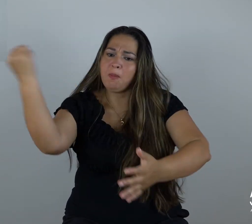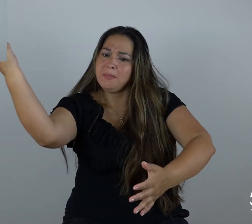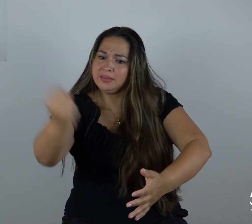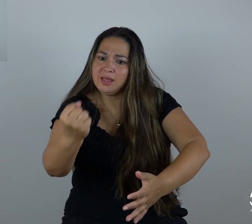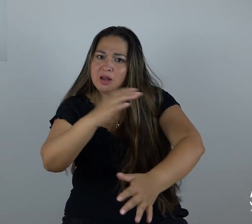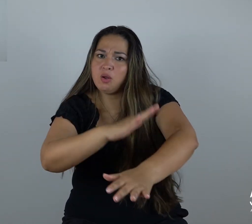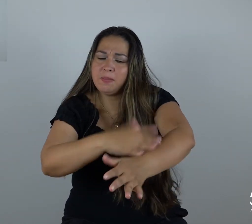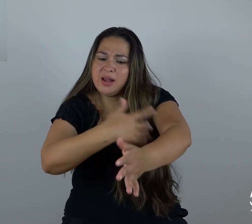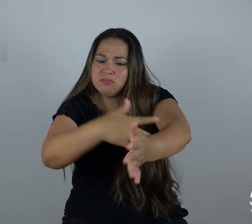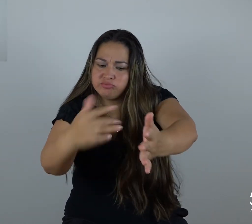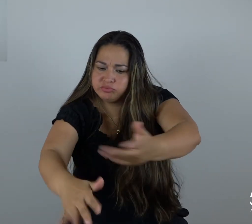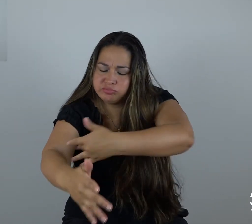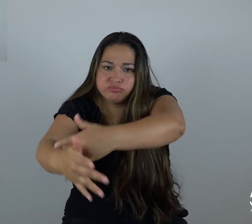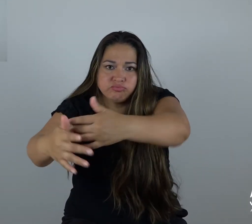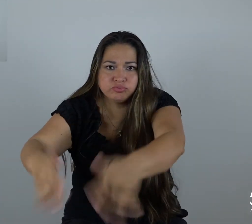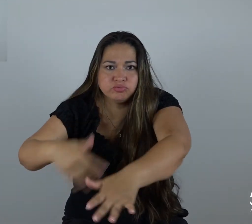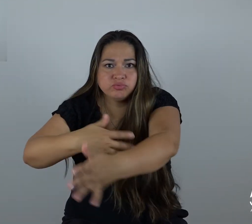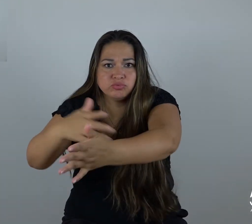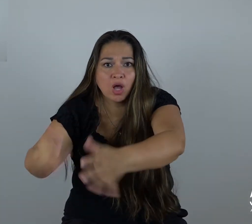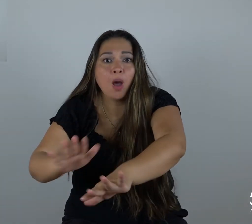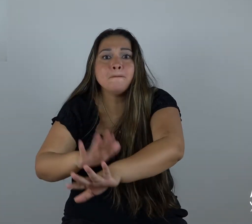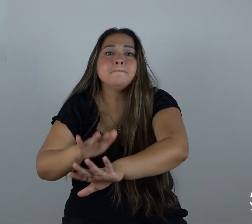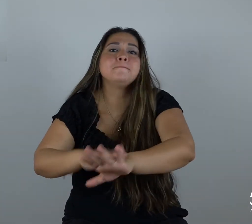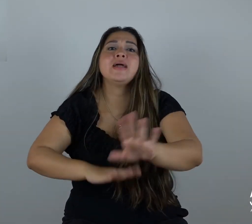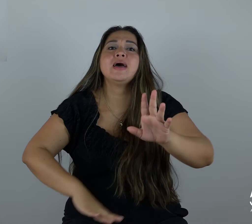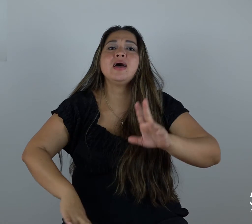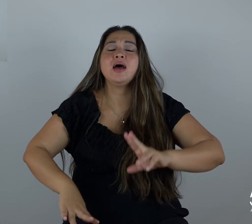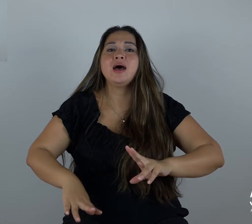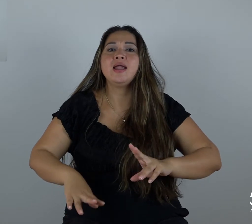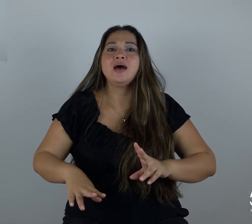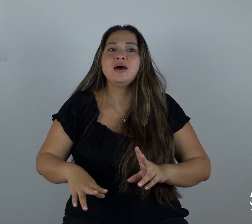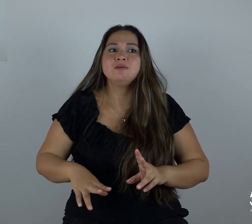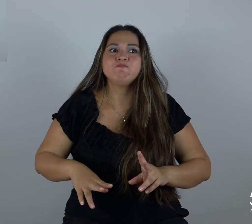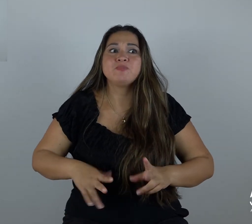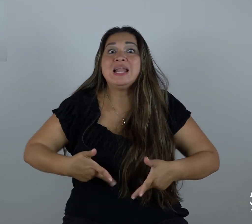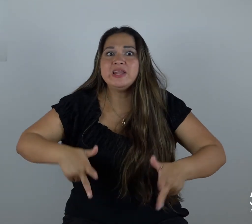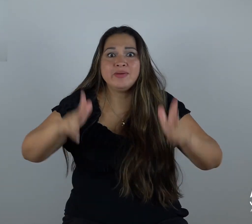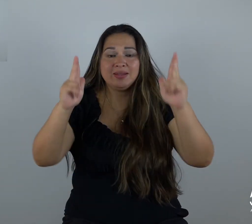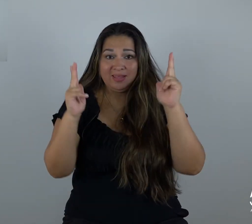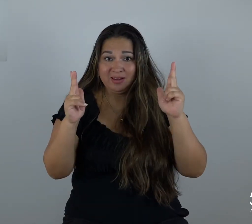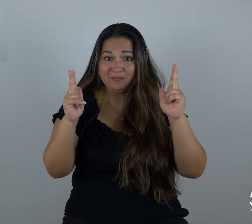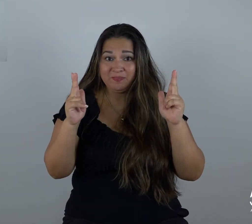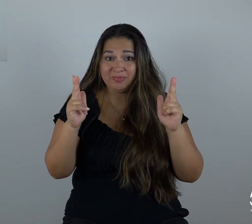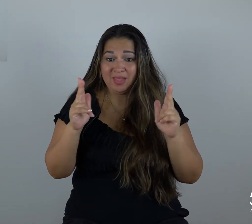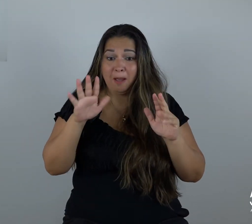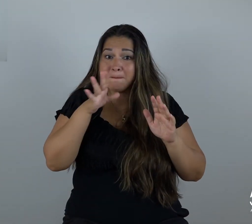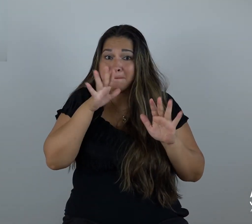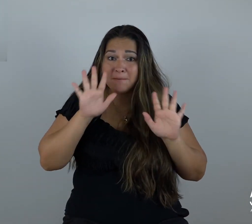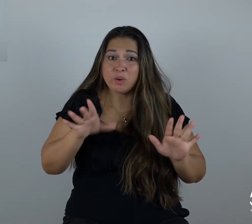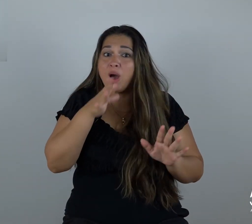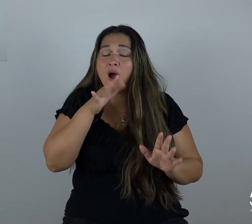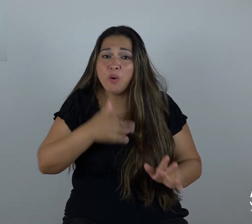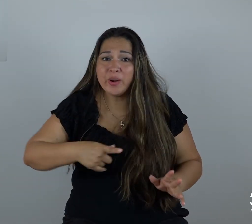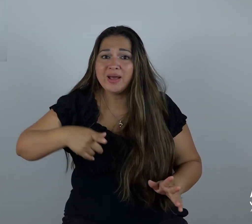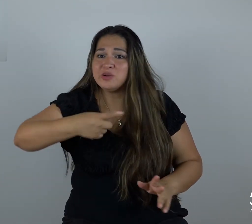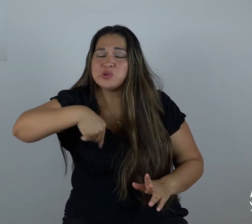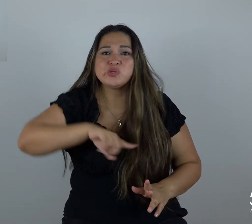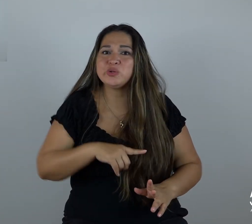el vino, es el nuevo pacto. Es una nueva manera de vivir. El